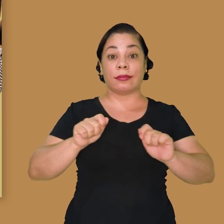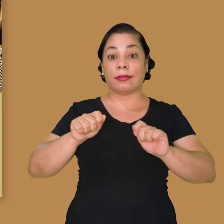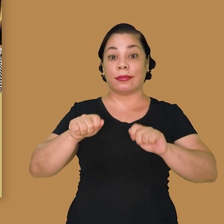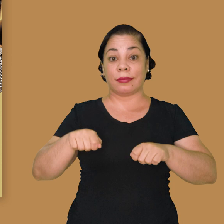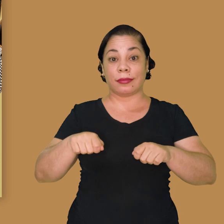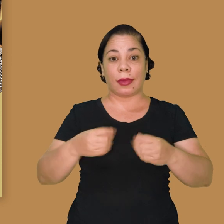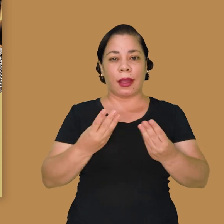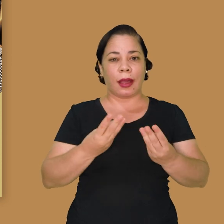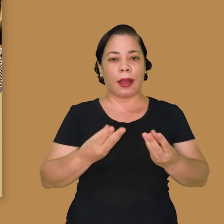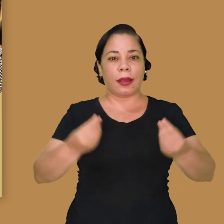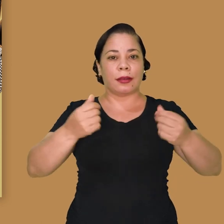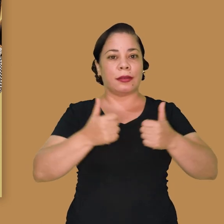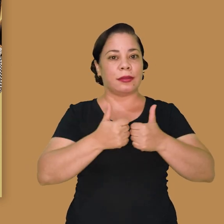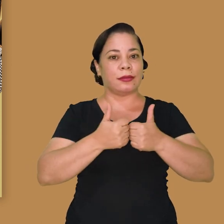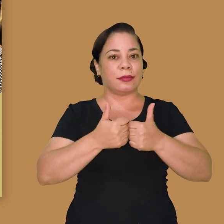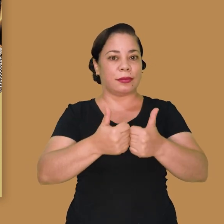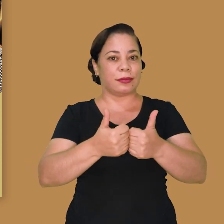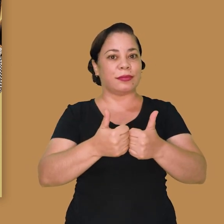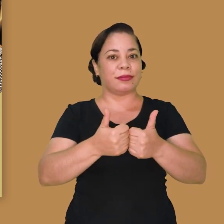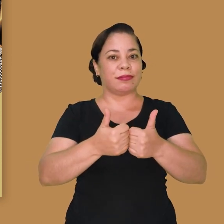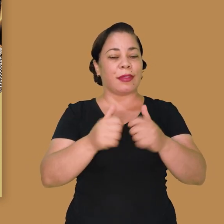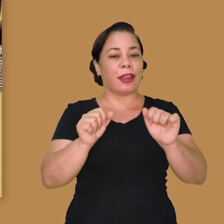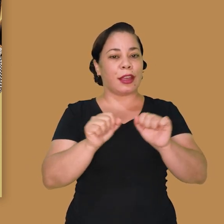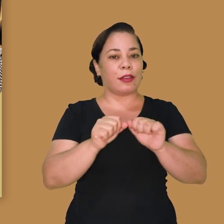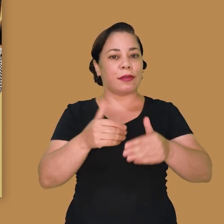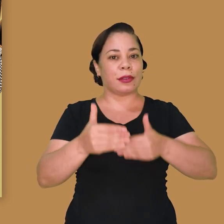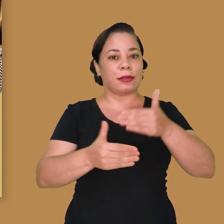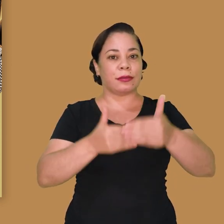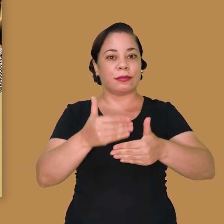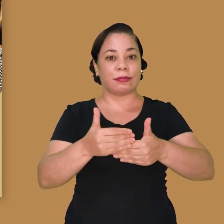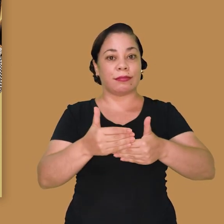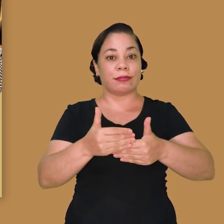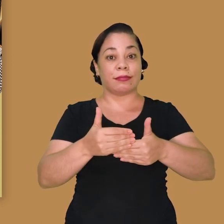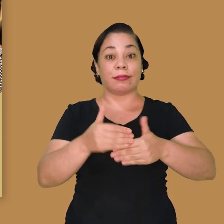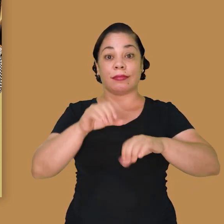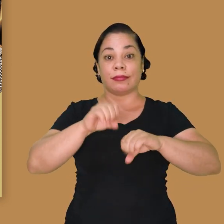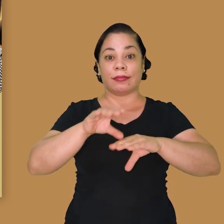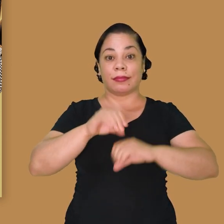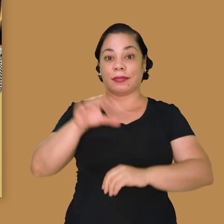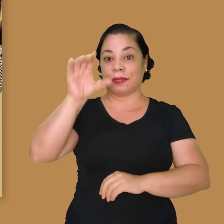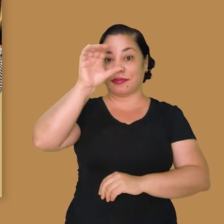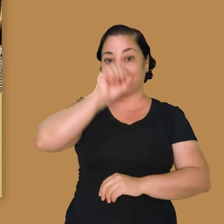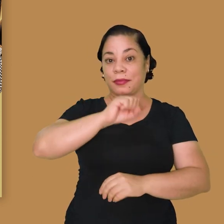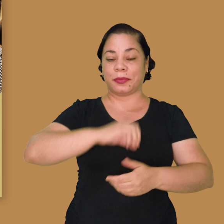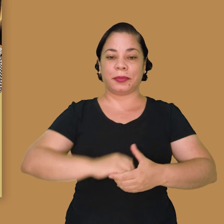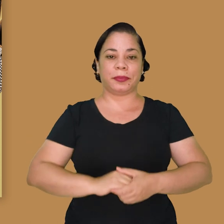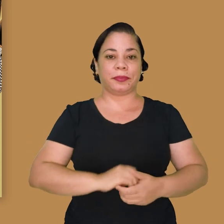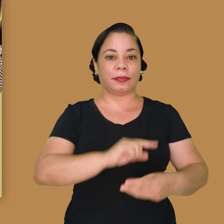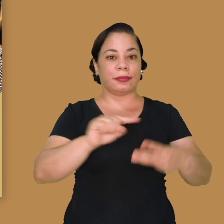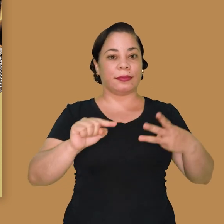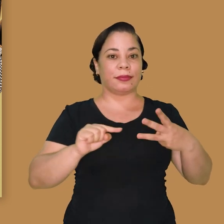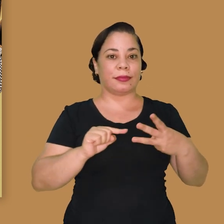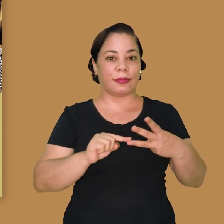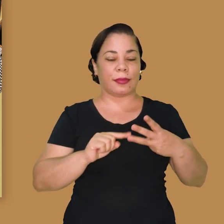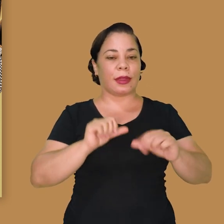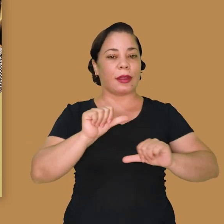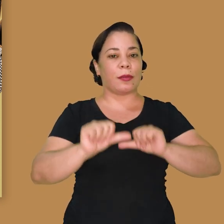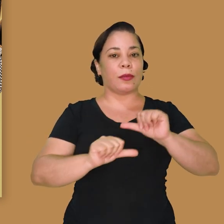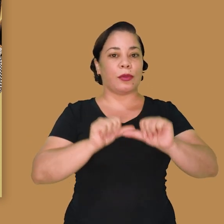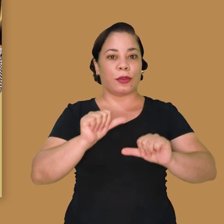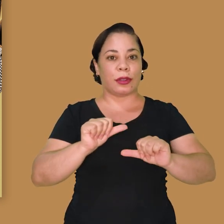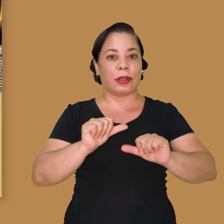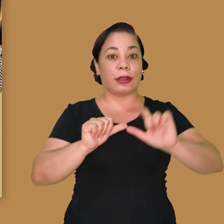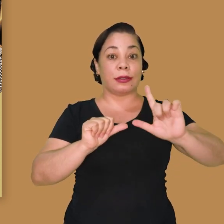possibilidades de aprimorar o acompanhamento que fazemos do processo de ensino e aprendizagem terceiro